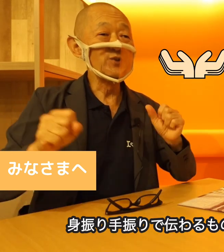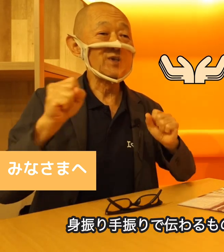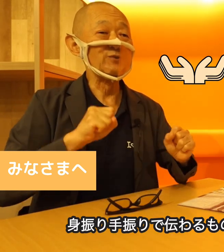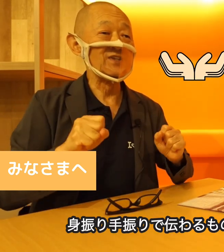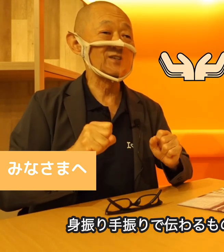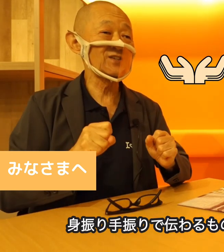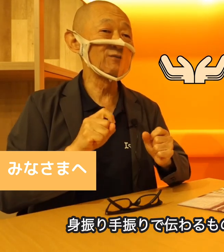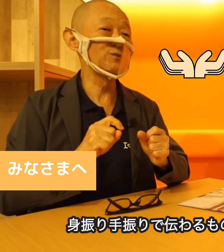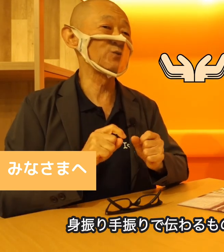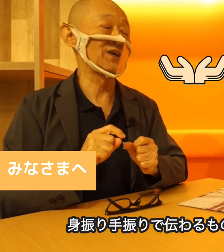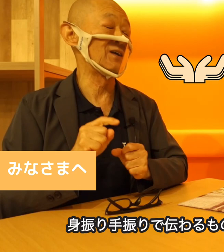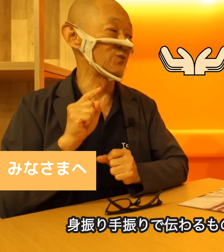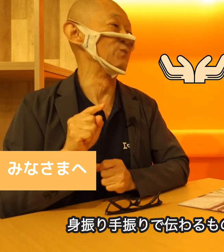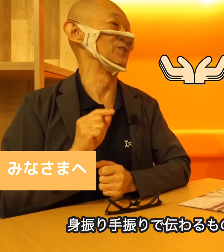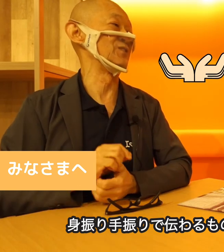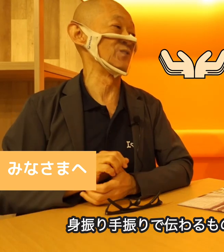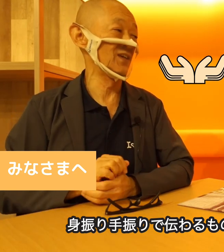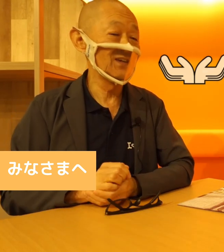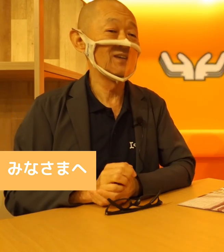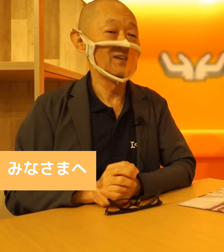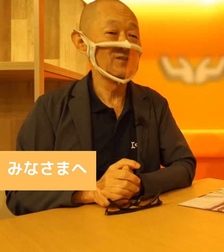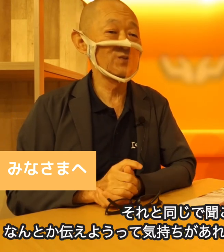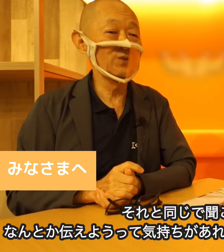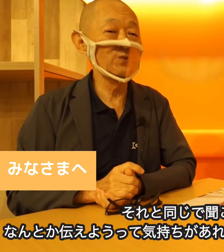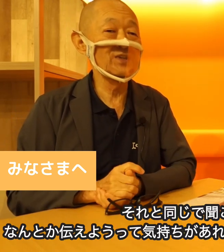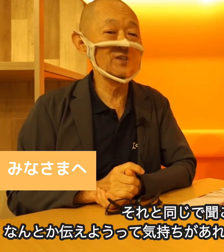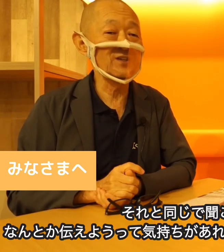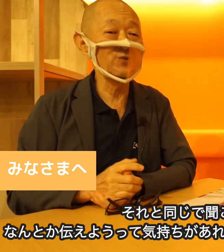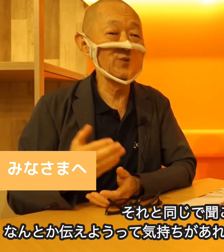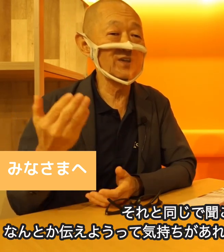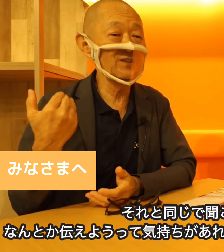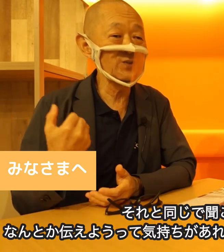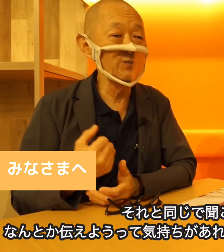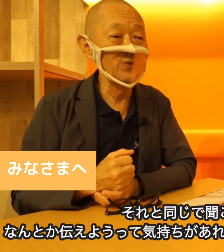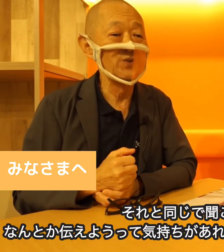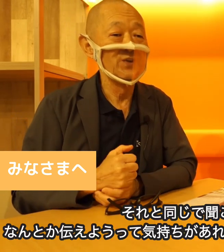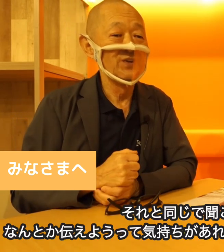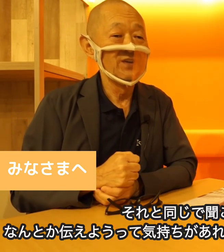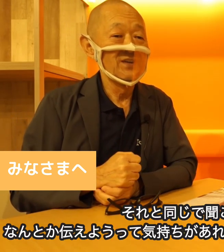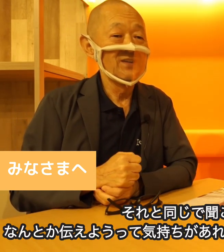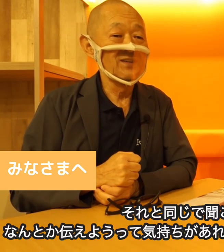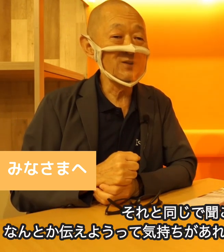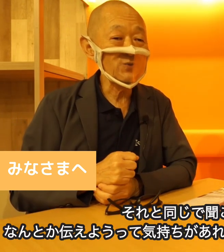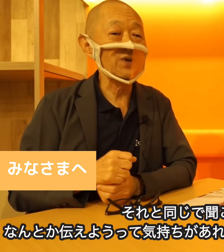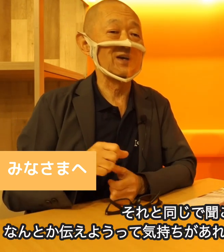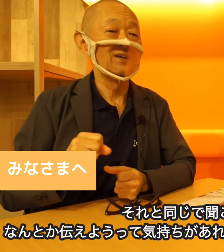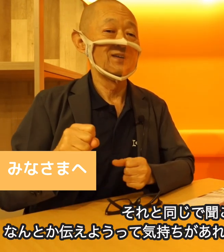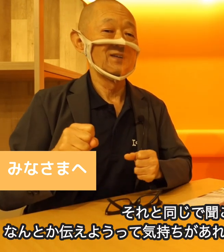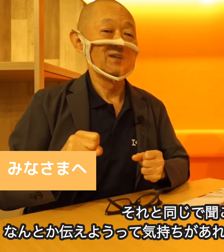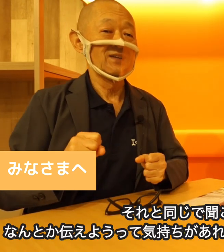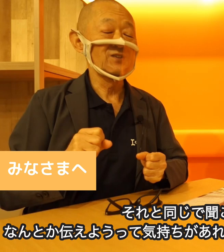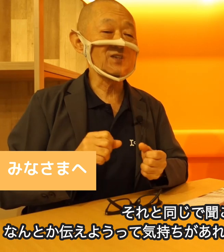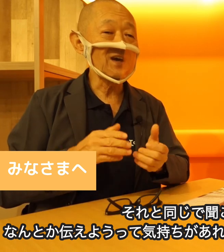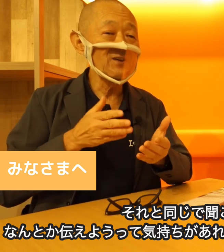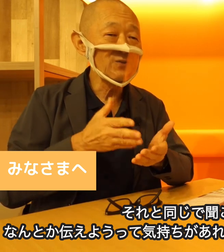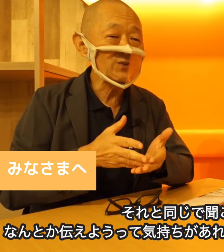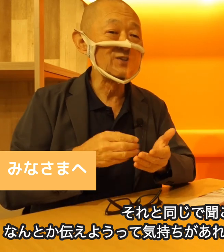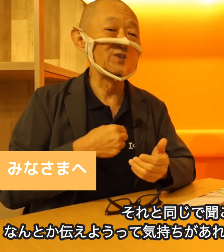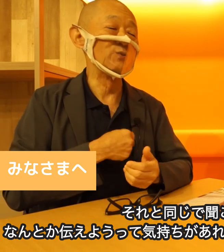手振りで伝わることがあると思うんですよね。それと同じで聞こえない人でも なんとか伝えようっていう気持ちが